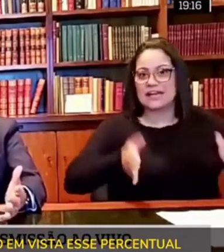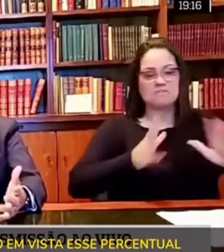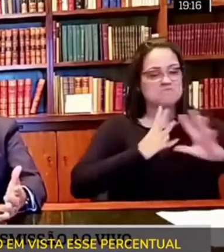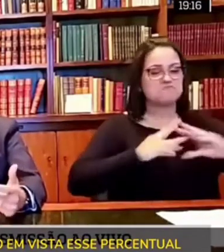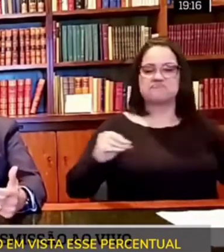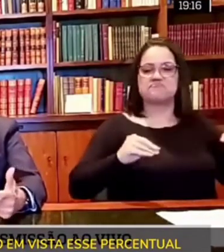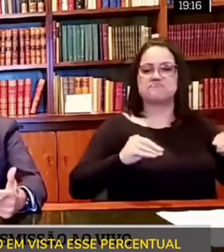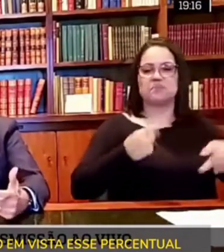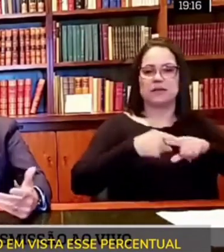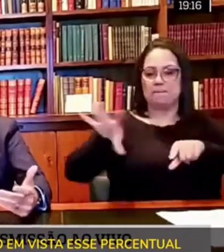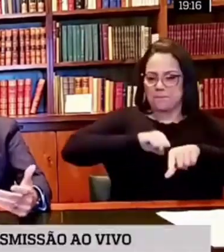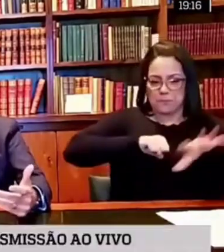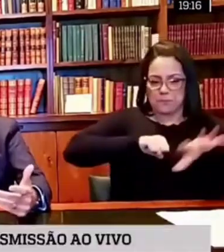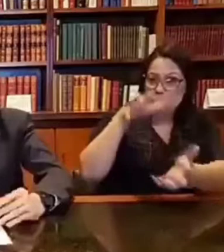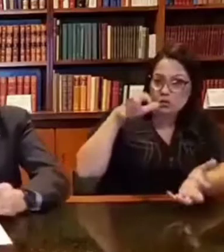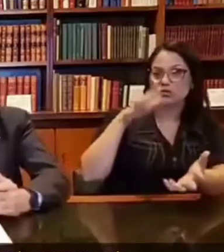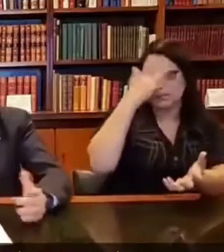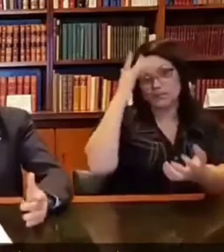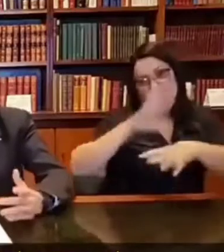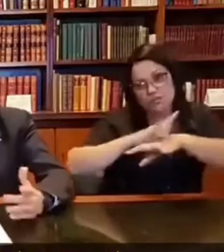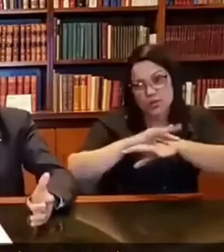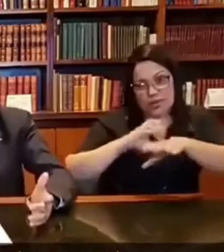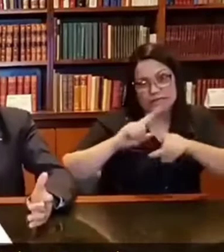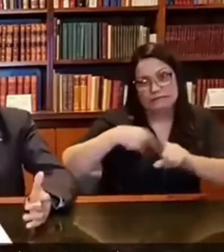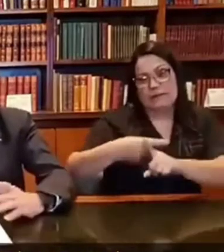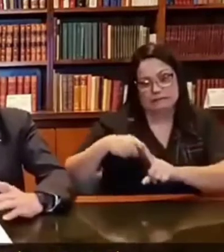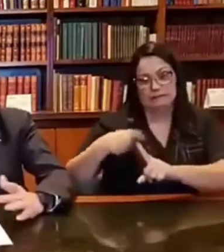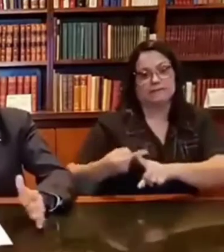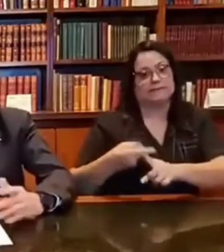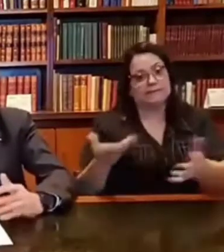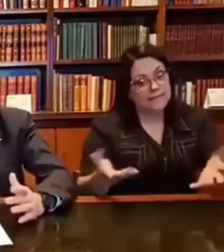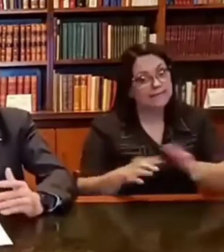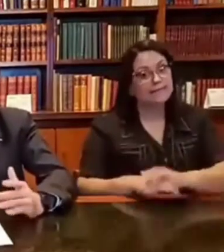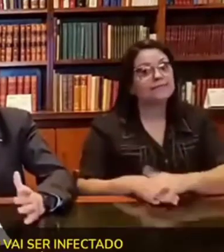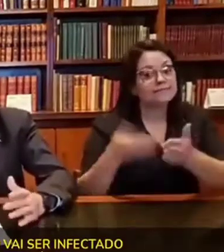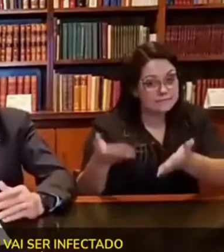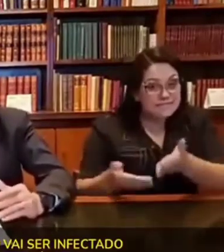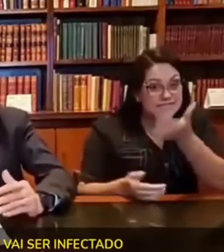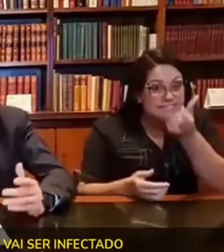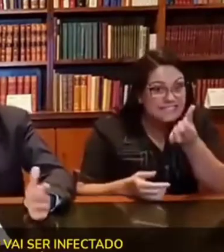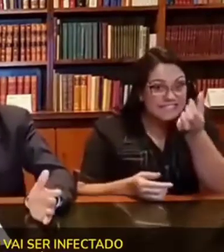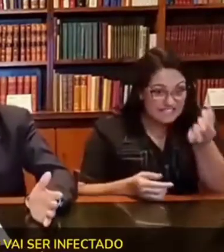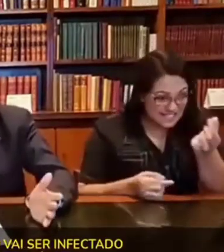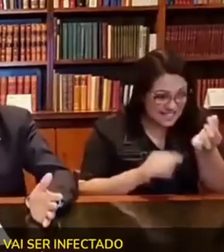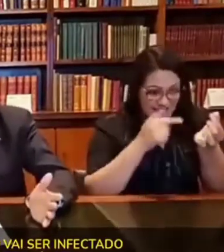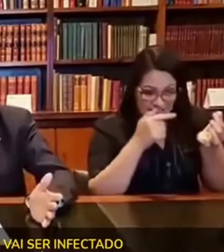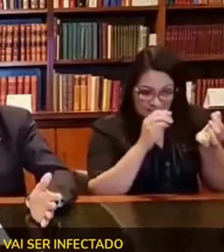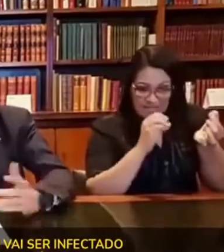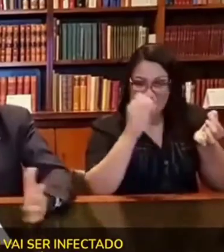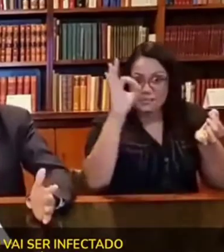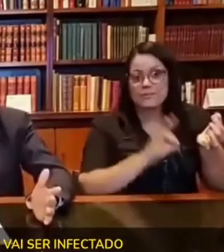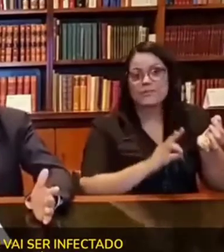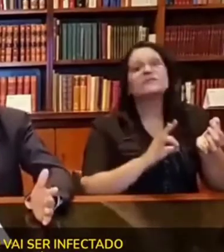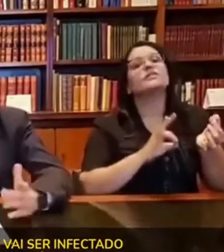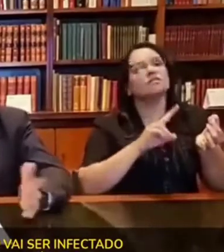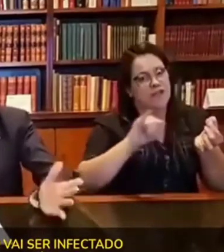pessoas e ter conseguido anticorpos. Mas uma verdade que ninguém contesta, né? De 60% a 70% da população